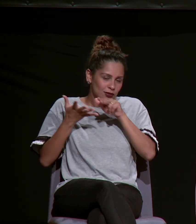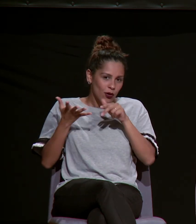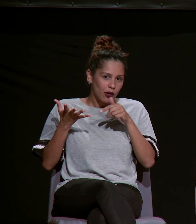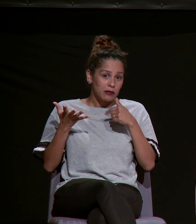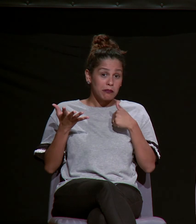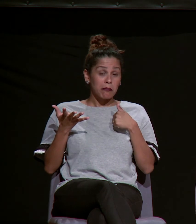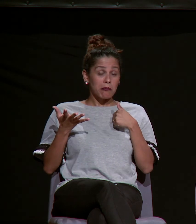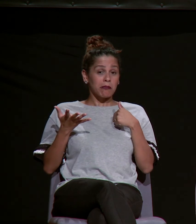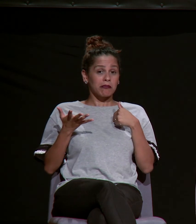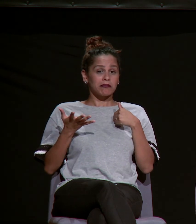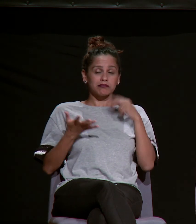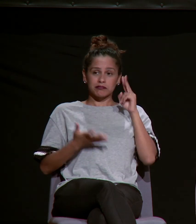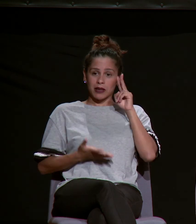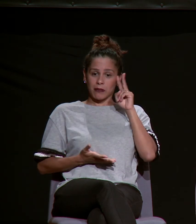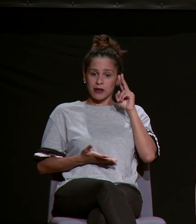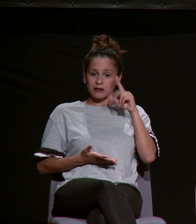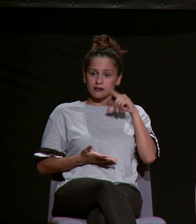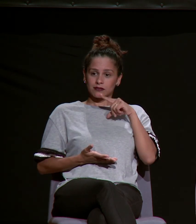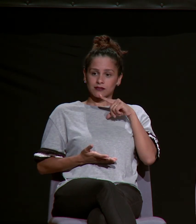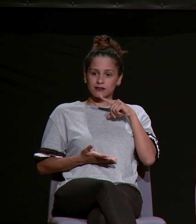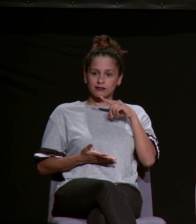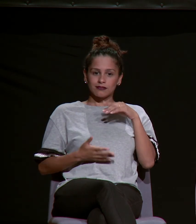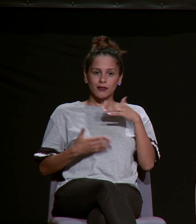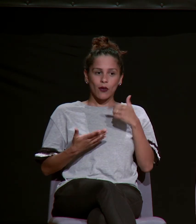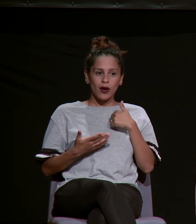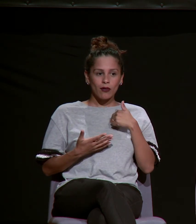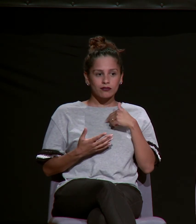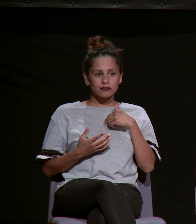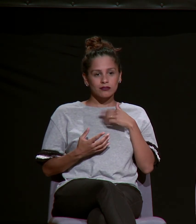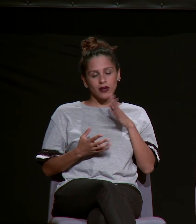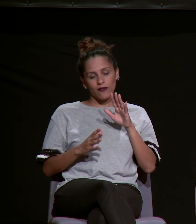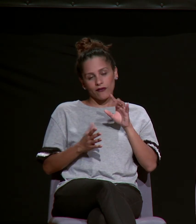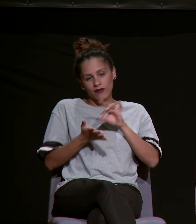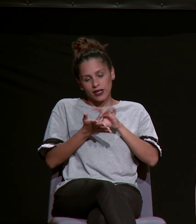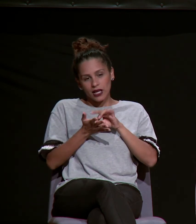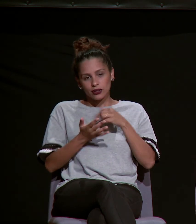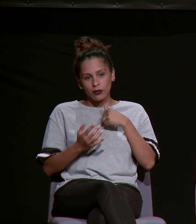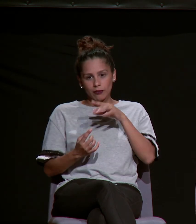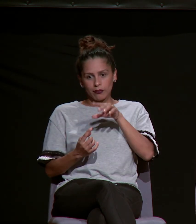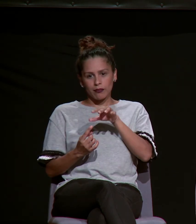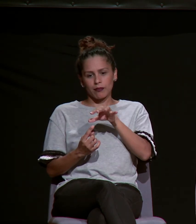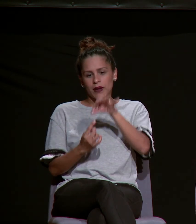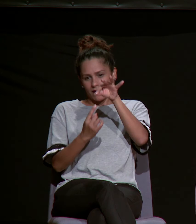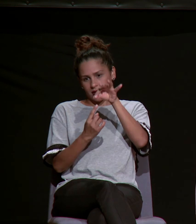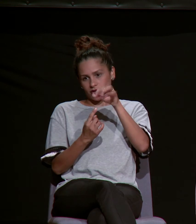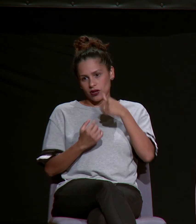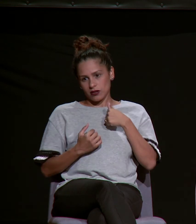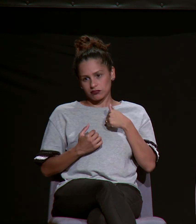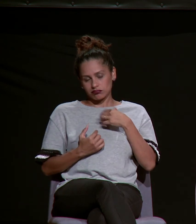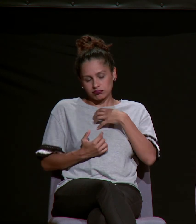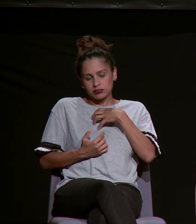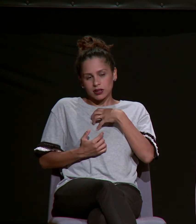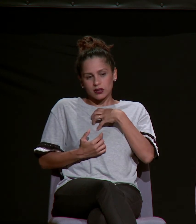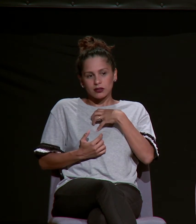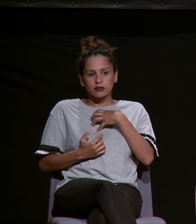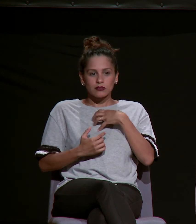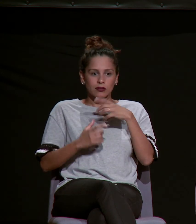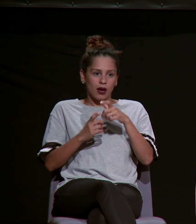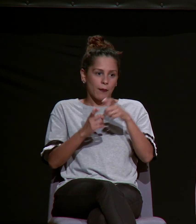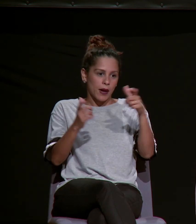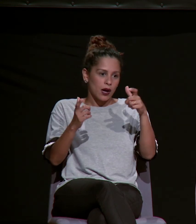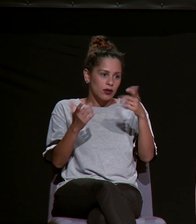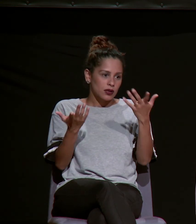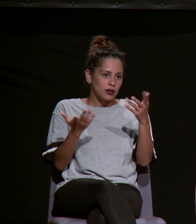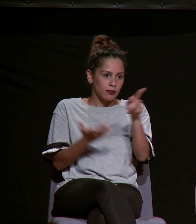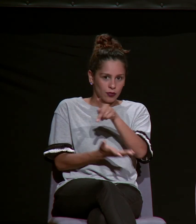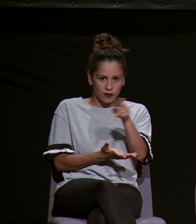plateia, eu sou muito privilegiado, e, ao mesmo tempo, isso me causou muita aflição e angústia também, porque vocês, eu acredito que a maioria sejam